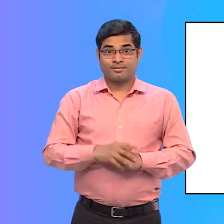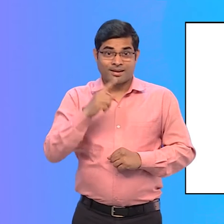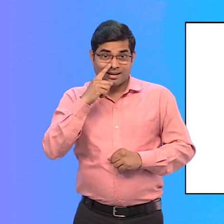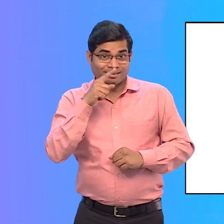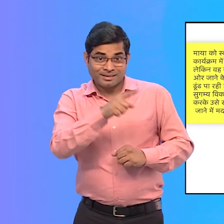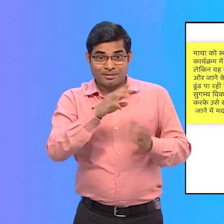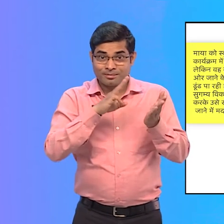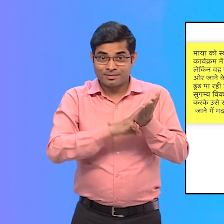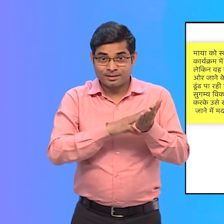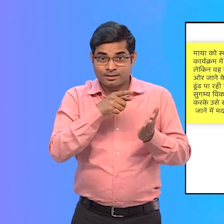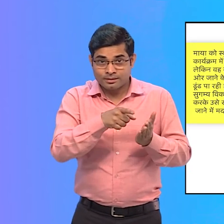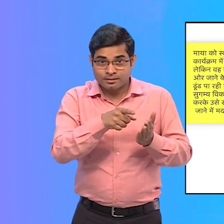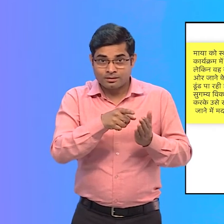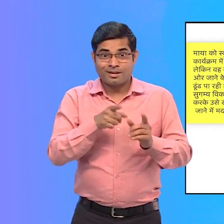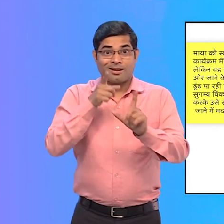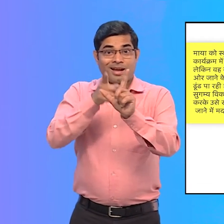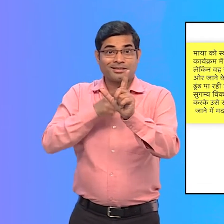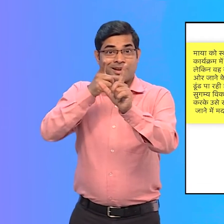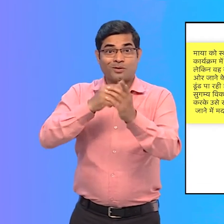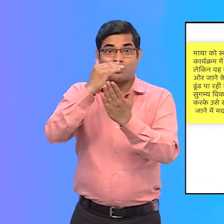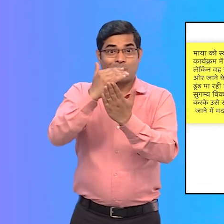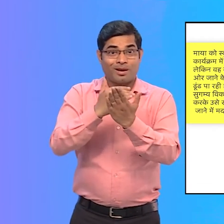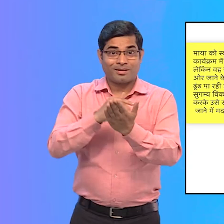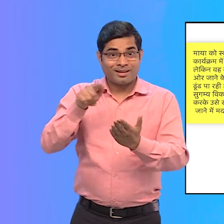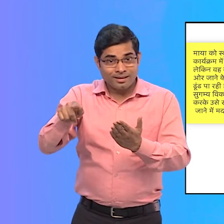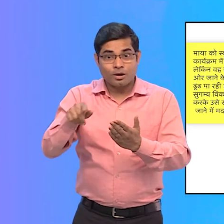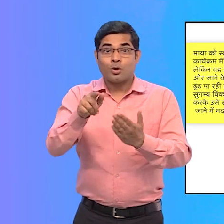कि माया को वार्षिक स्कूल कार्यक्रम में भाग लेना है